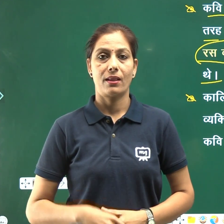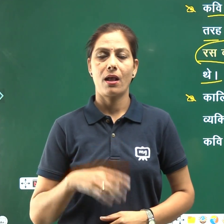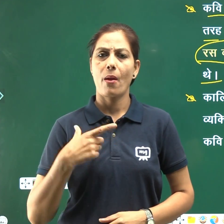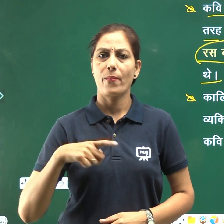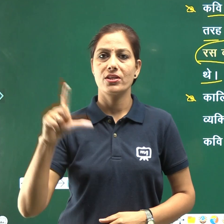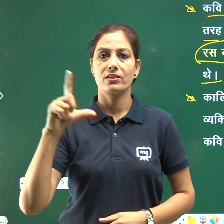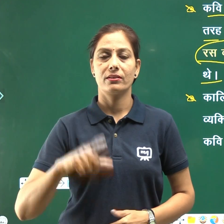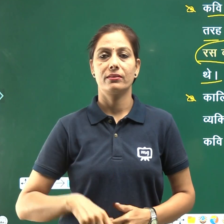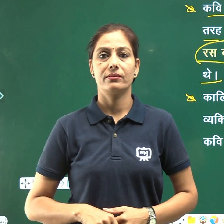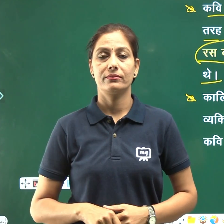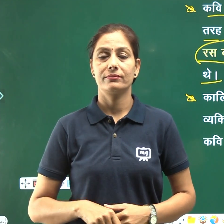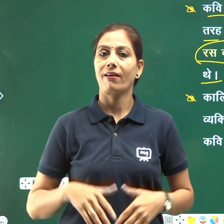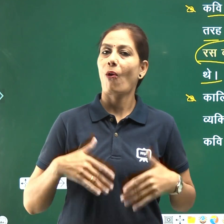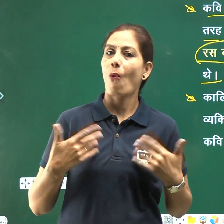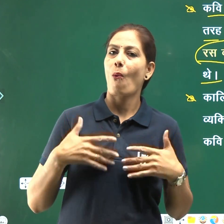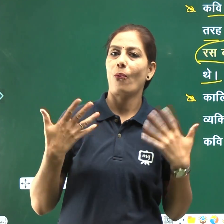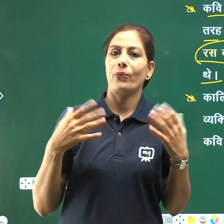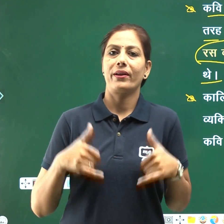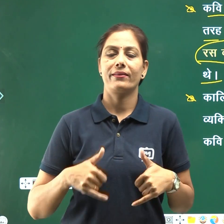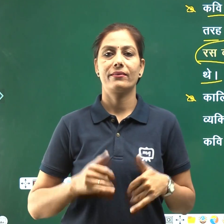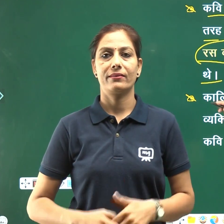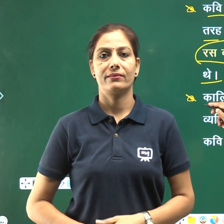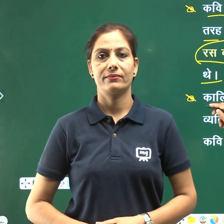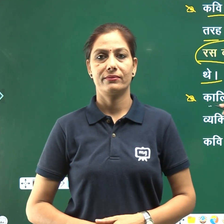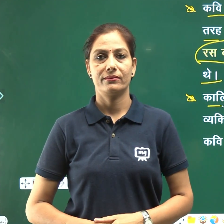हमेशा आनंदित रहते थे।